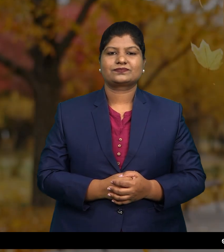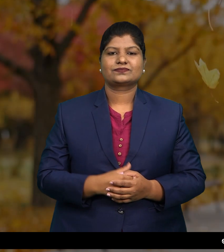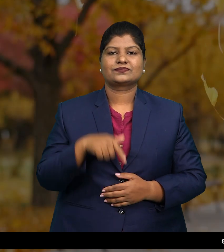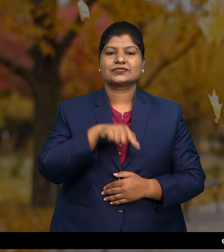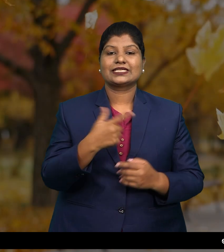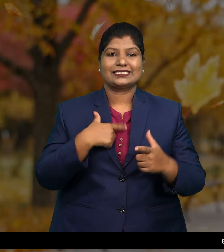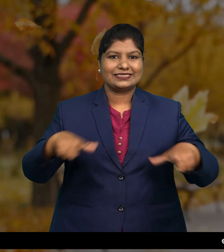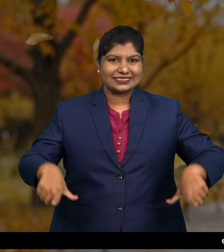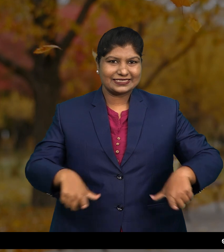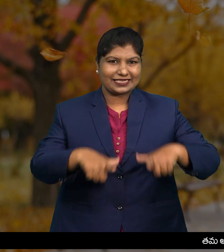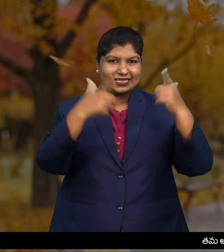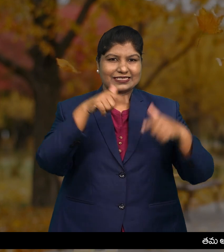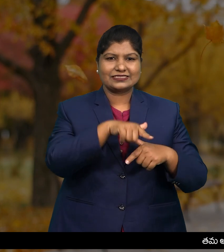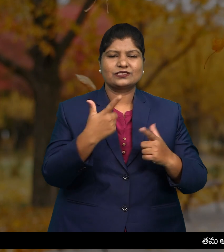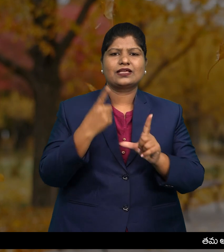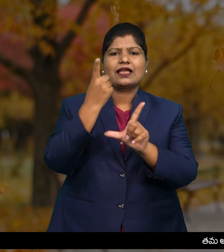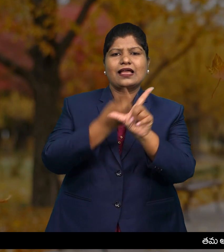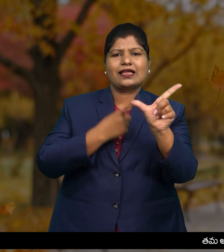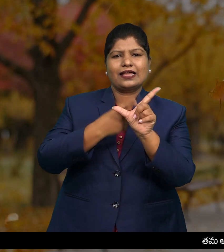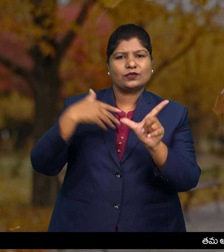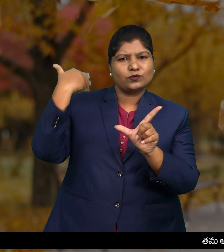ఆకులు రాల్చే చెట్లు తమ ఆకులను కోల్పోతాయి.